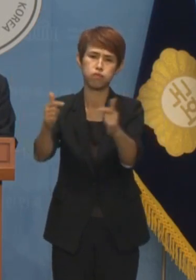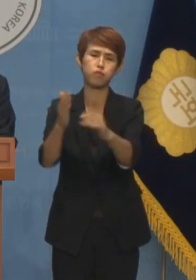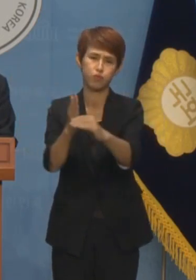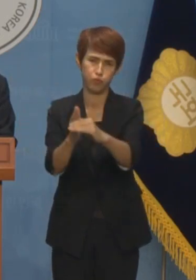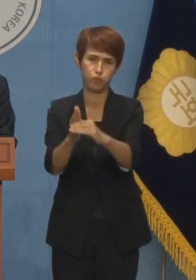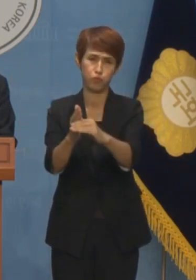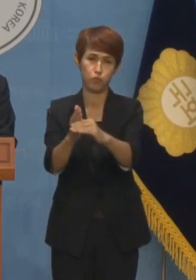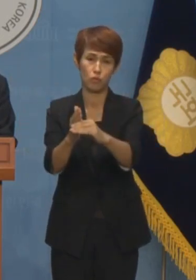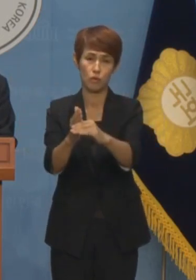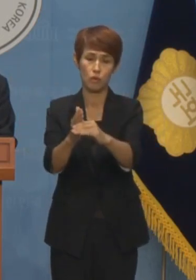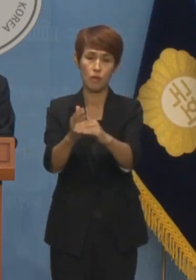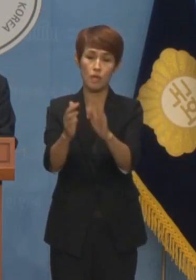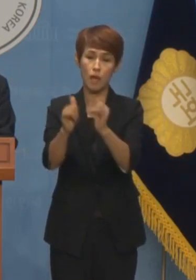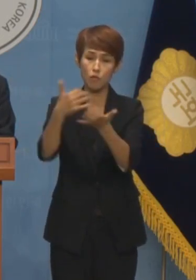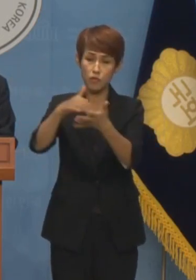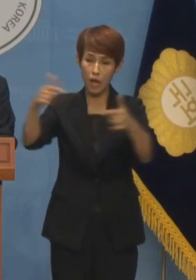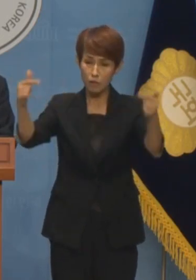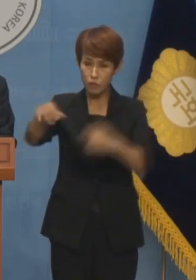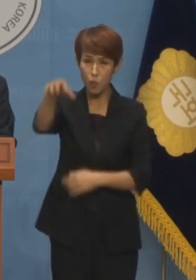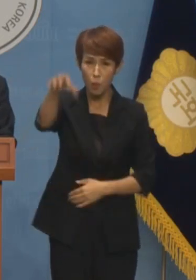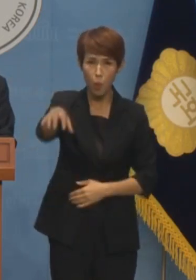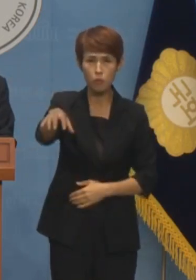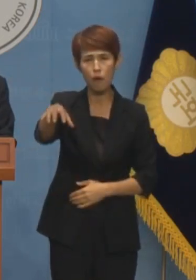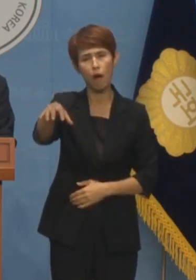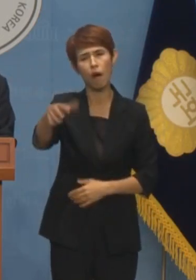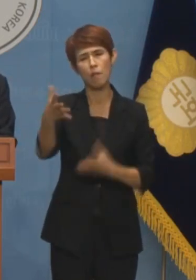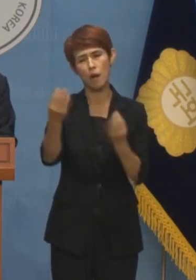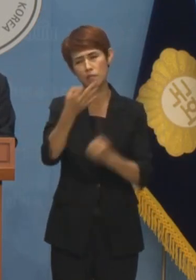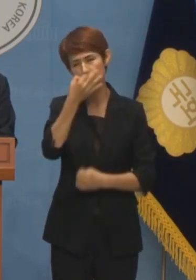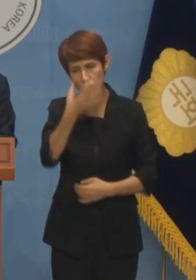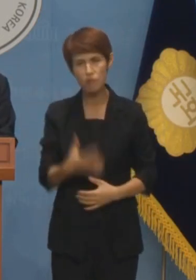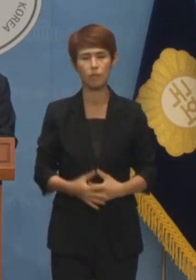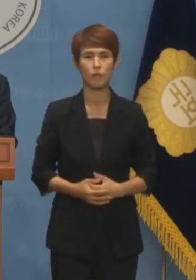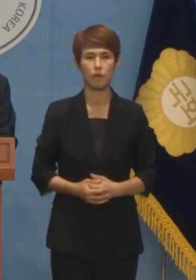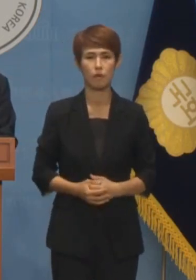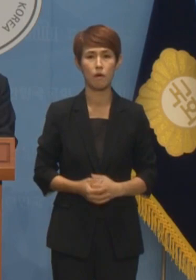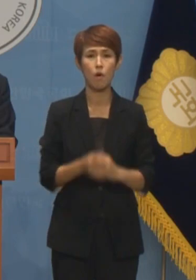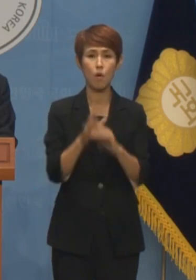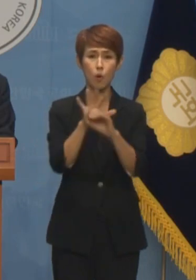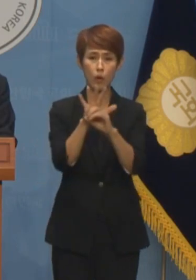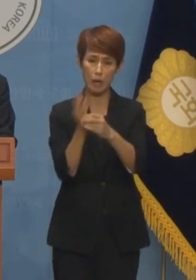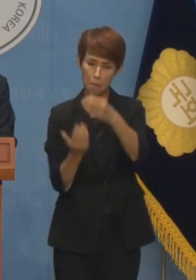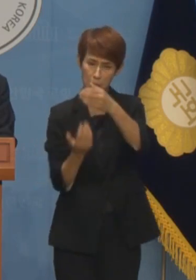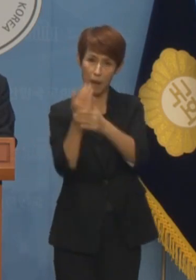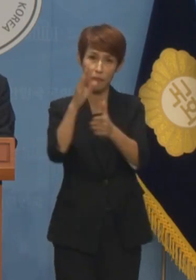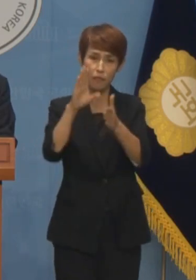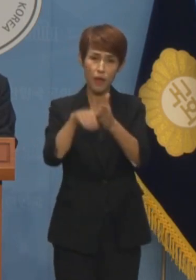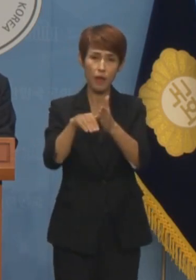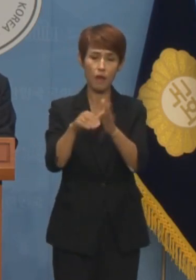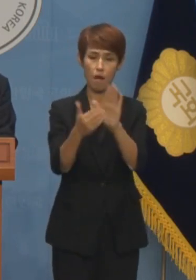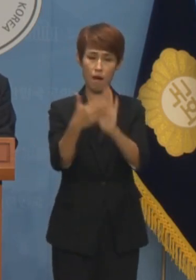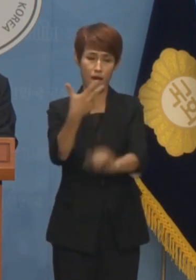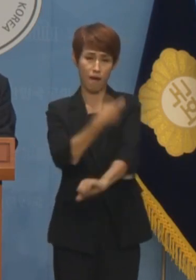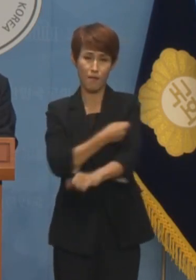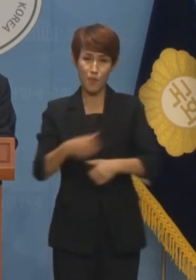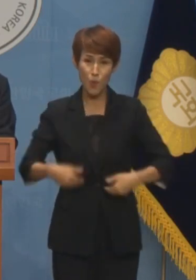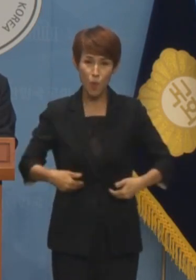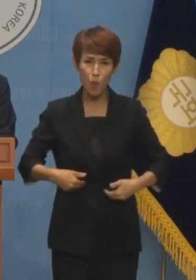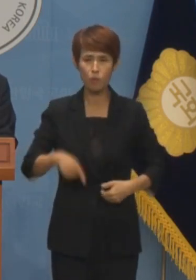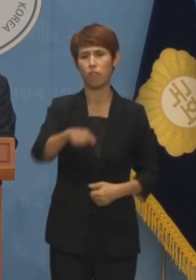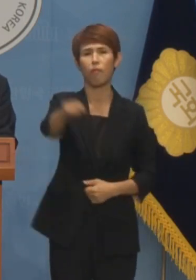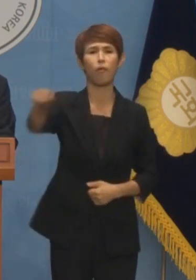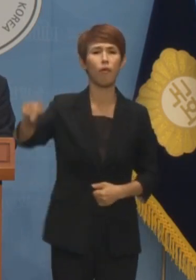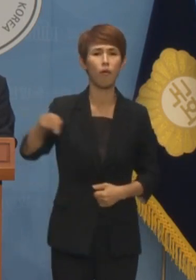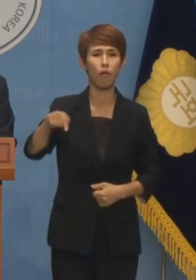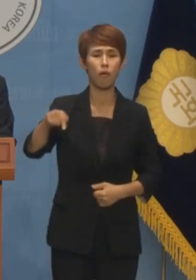인구 감소 지역이 병들고 아파서 신음하고 있습니다. 코로나19 당시 백신이 필요했듯 인구 감소 지역에